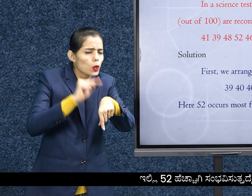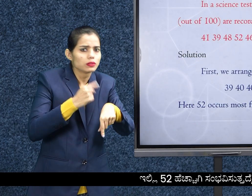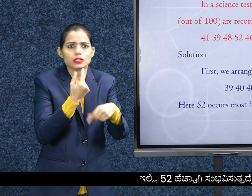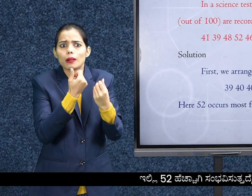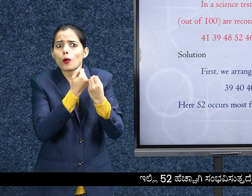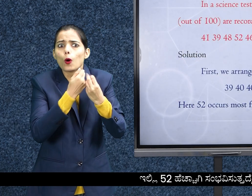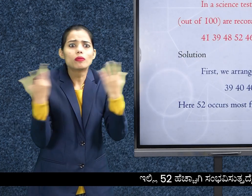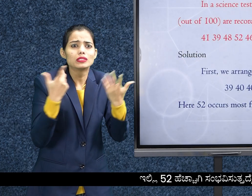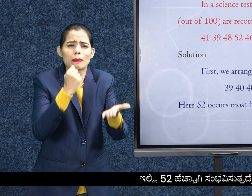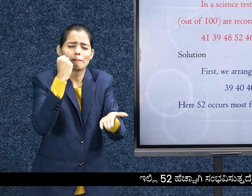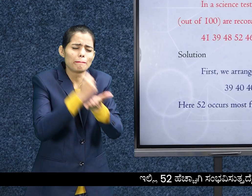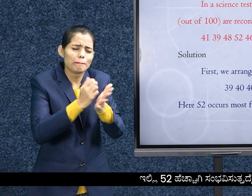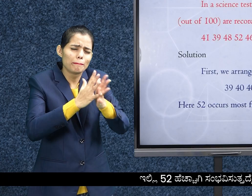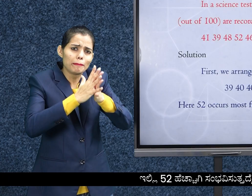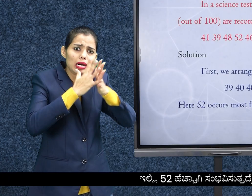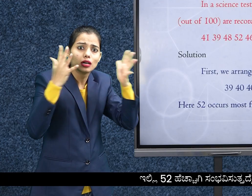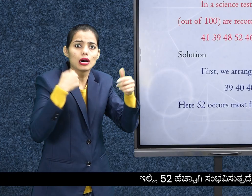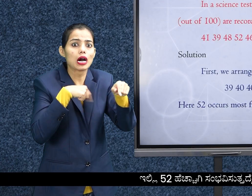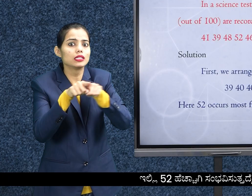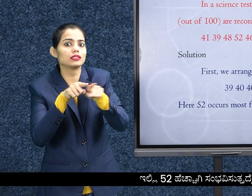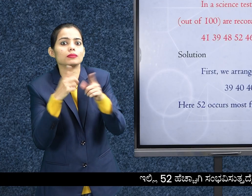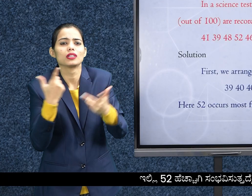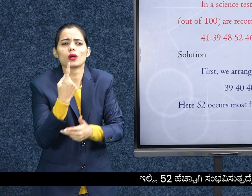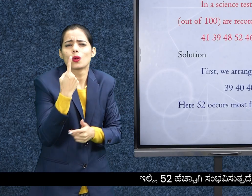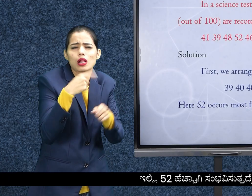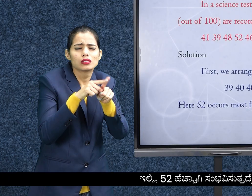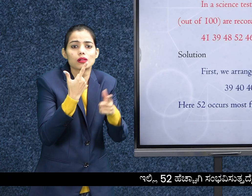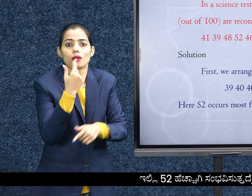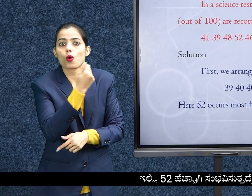ಇಲ್ಲಿ 52 ಹೆಚ್ಚಾಗಿ ಸಂಭವಿಸುತ್ತದೆ, ಅಂದ್ರೆ 3 ಬಾರಿ.